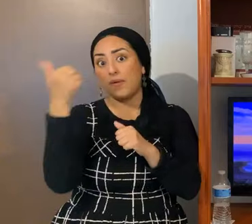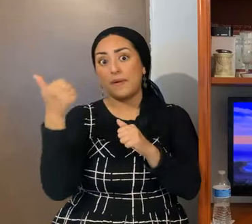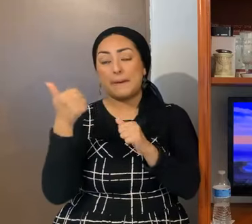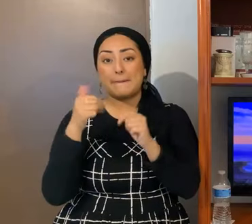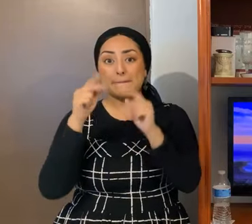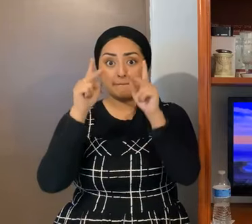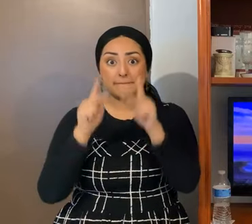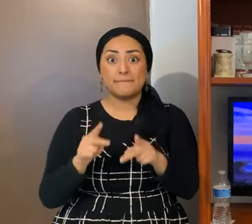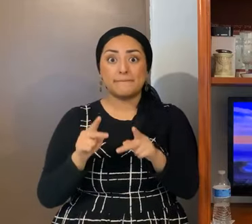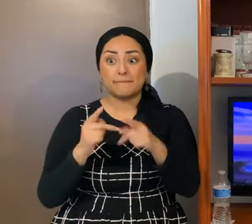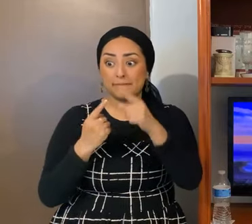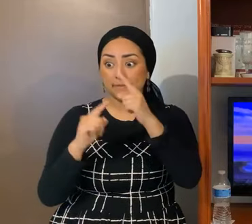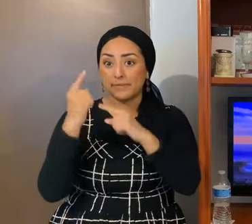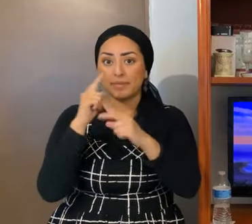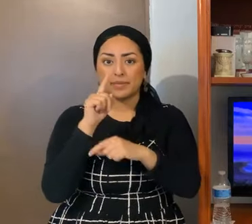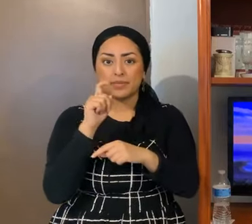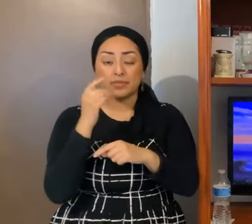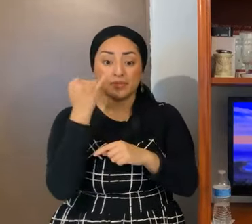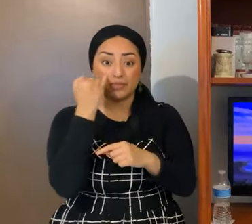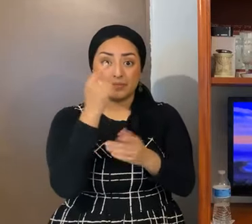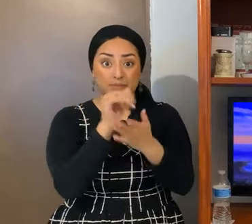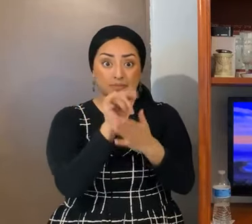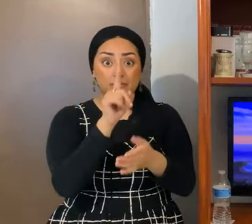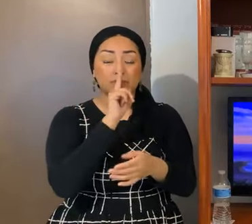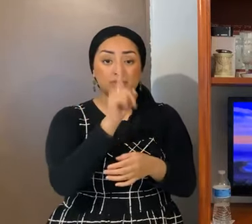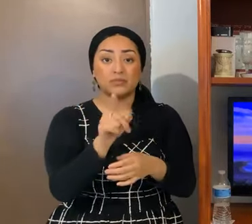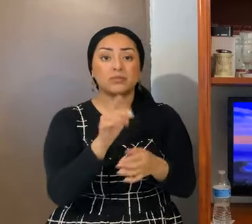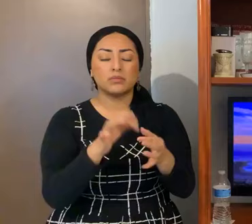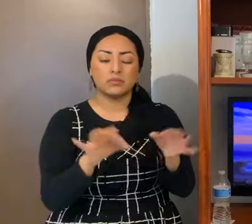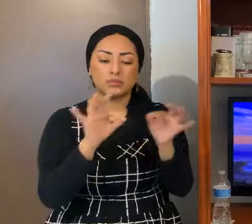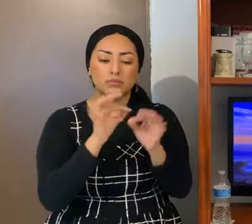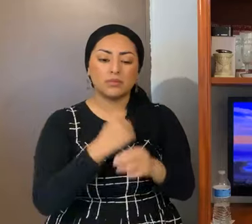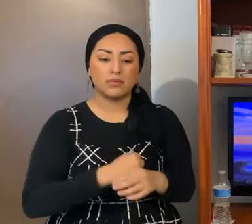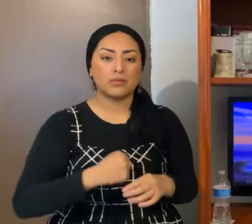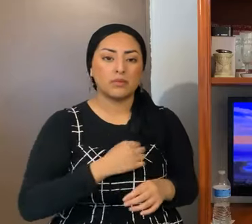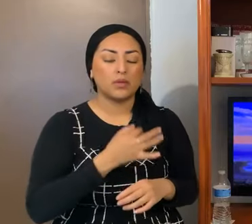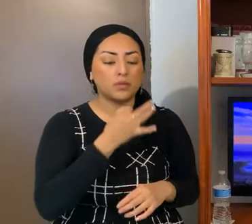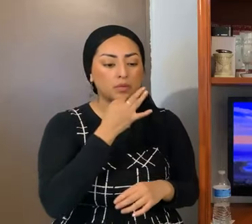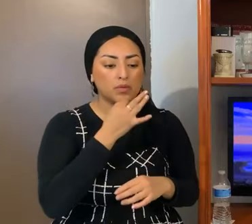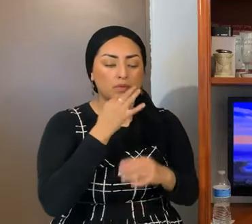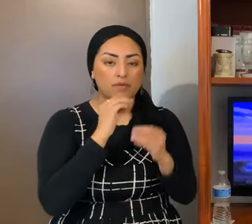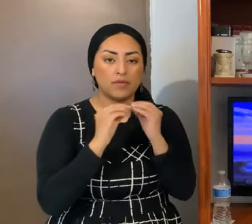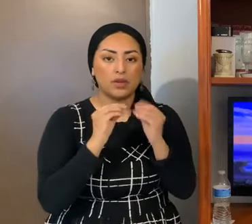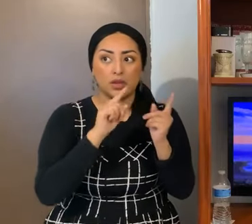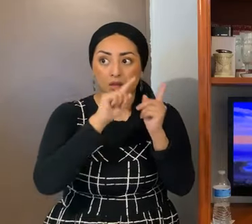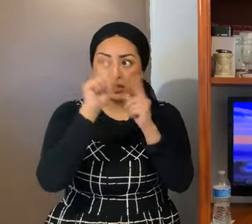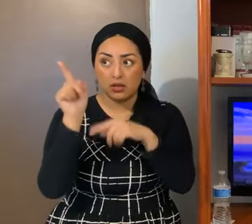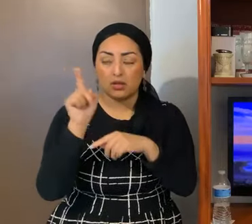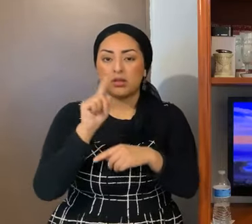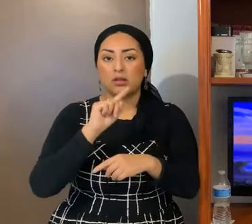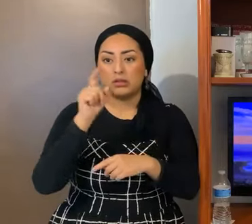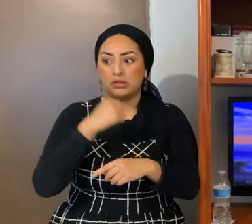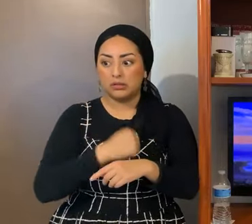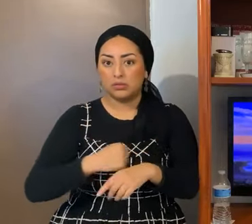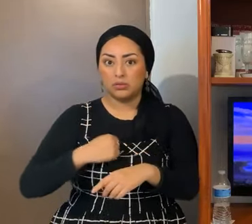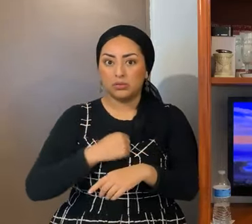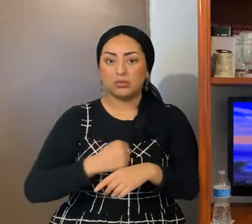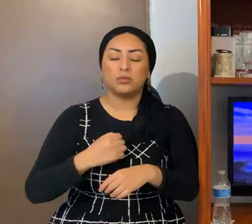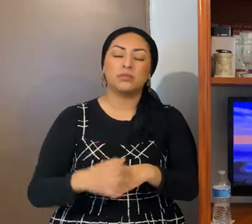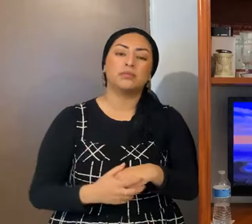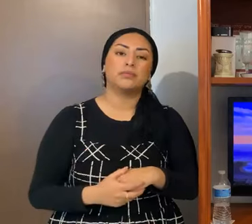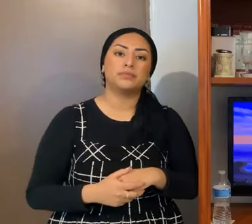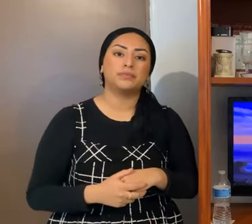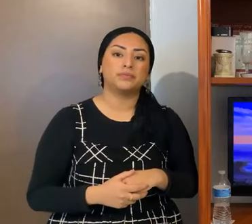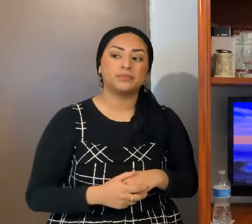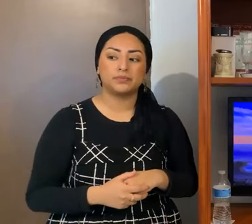la confianza? Si es así, haz teshuvá. Pronto, arréglalo, ve y pide perdón, restituye si es necesario.